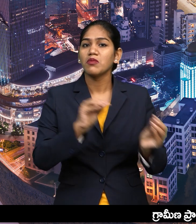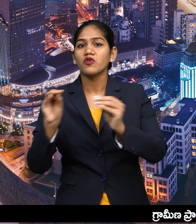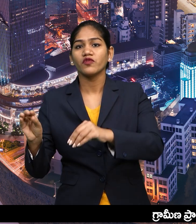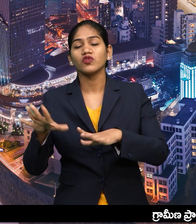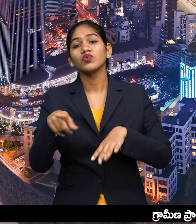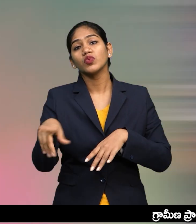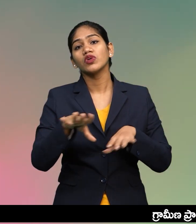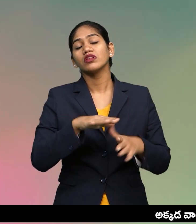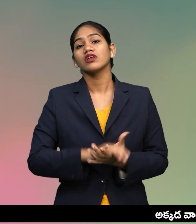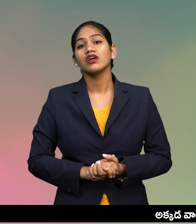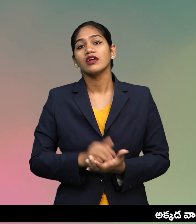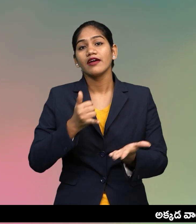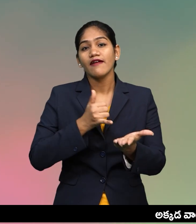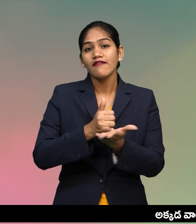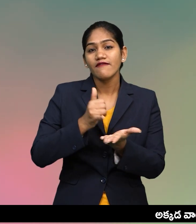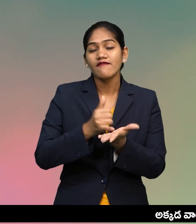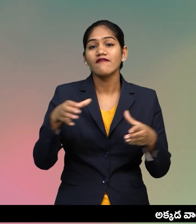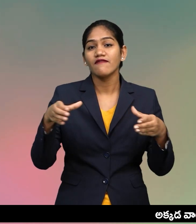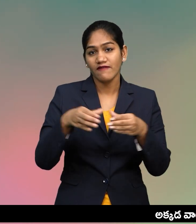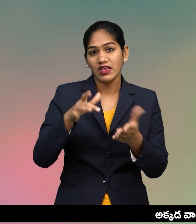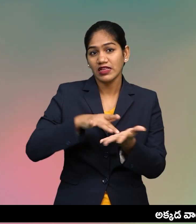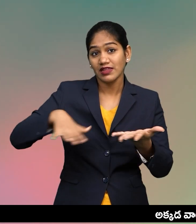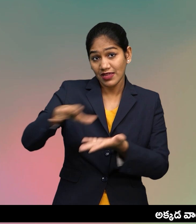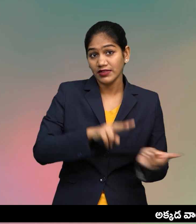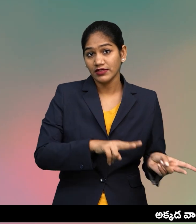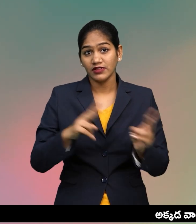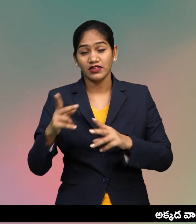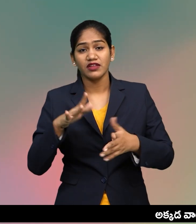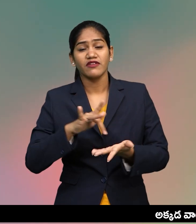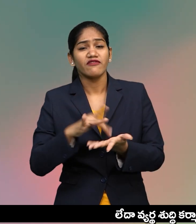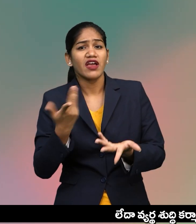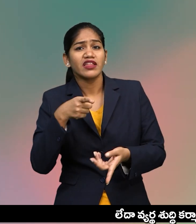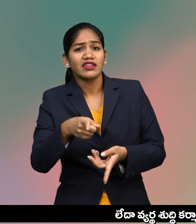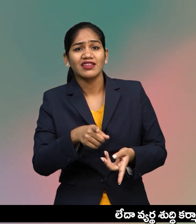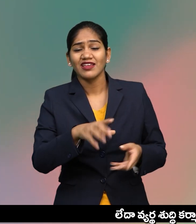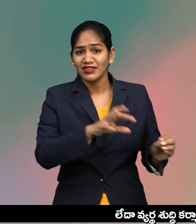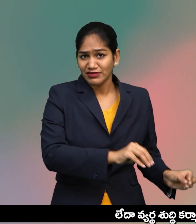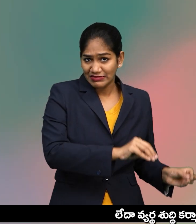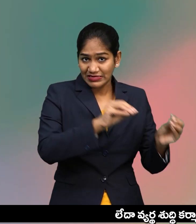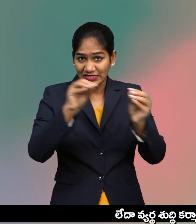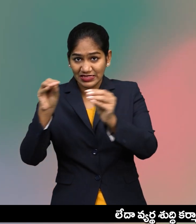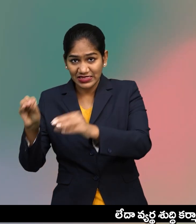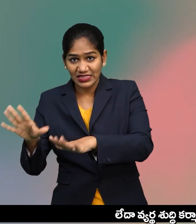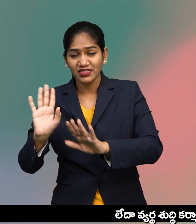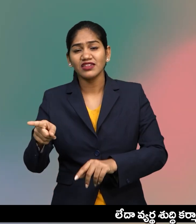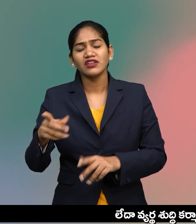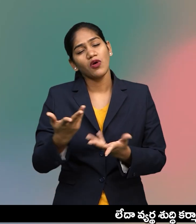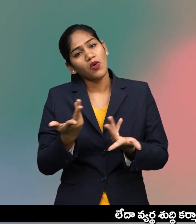నెట్టబడుతున్నాయి. అక్కడ వాటిని కేవలం డంప్ చేయడం లేదా వ్యర్థ శుద్ధి